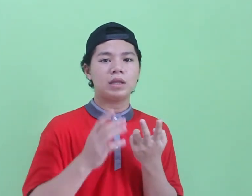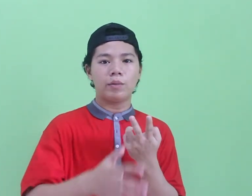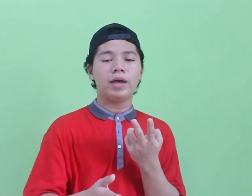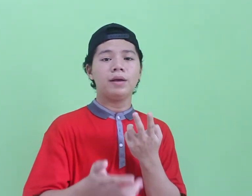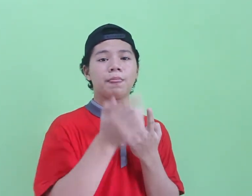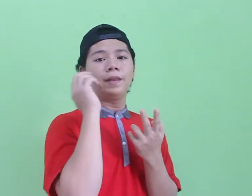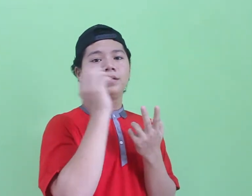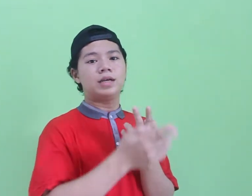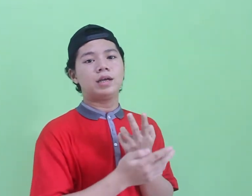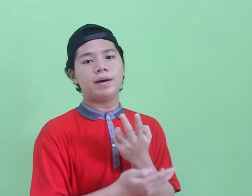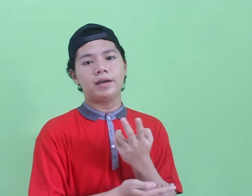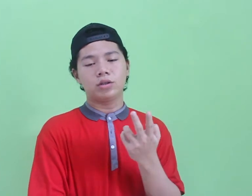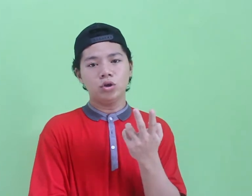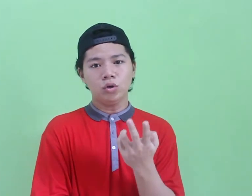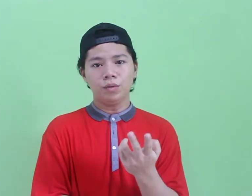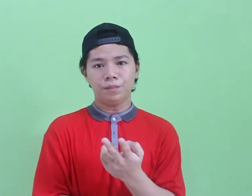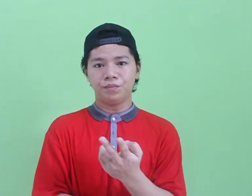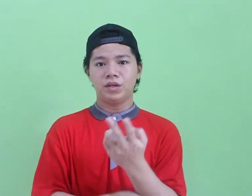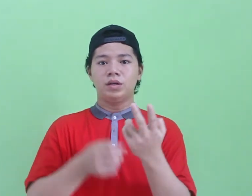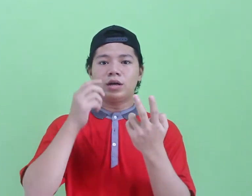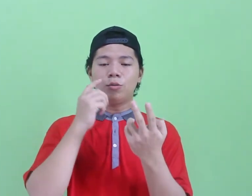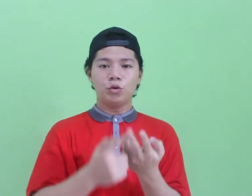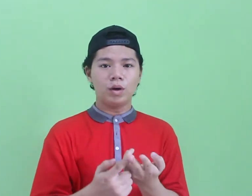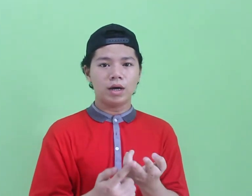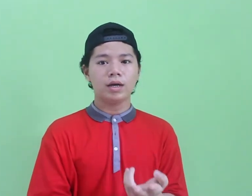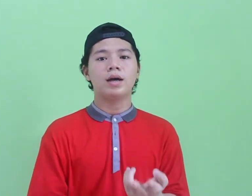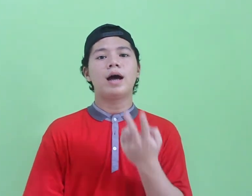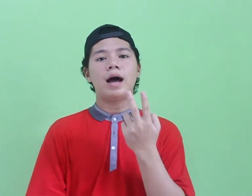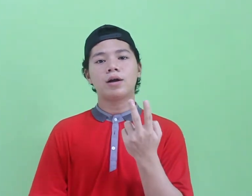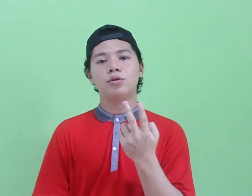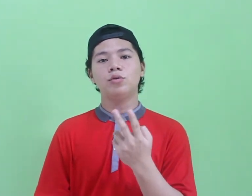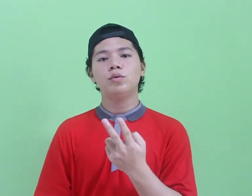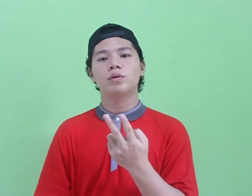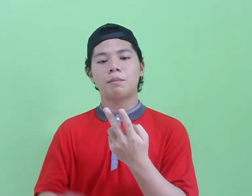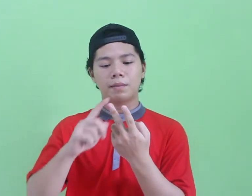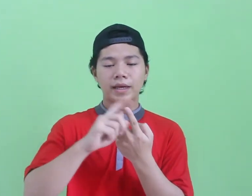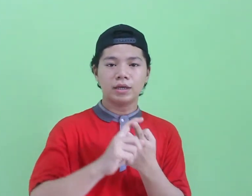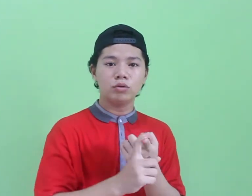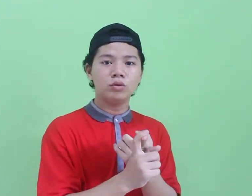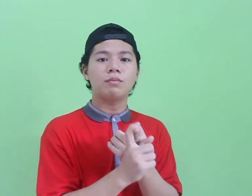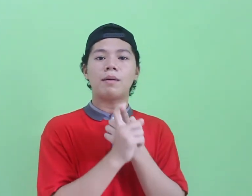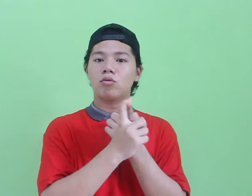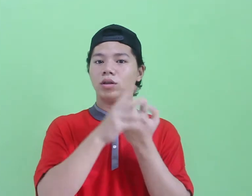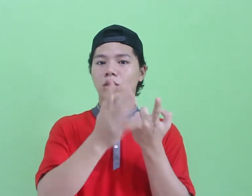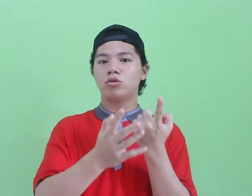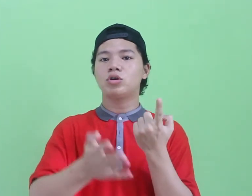BTW, jadi kemarin itu tanggal 22 aku kabar baiknya itu mama aku ulang tahun, terus aku